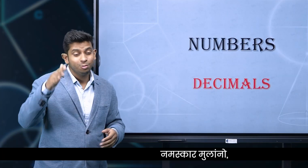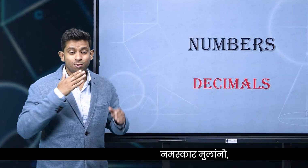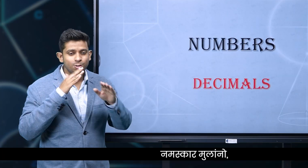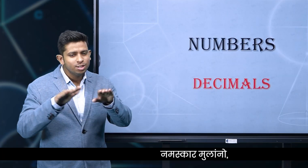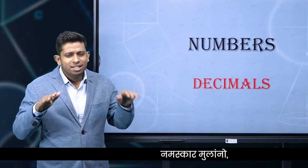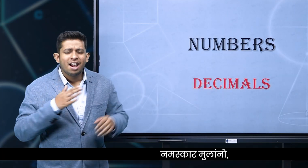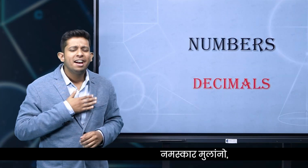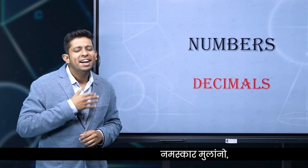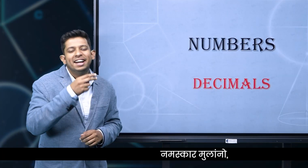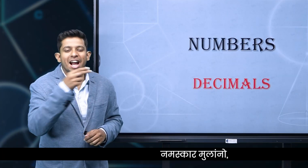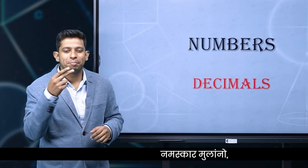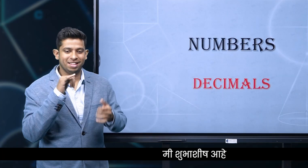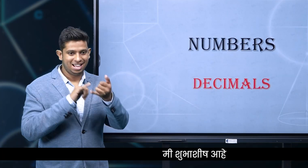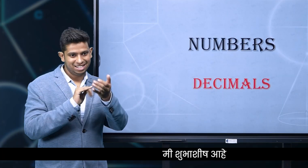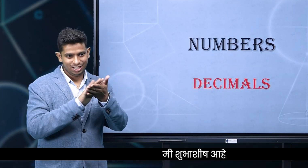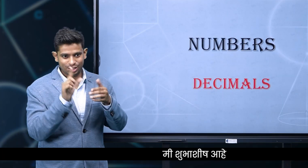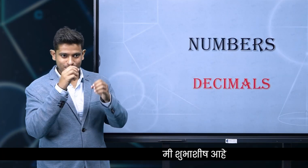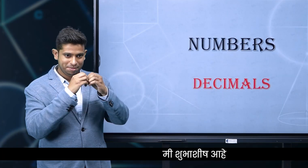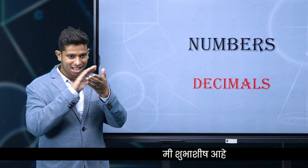नमस्कार मुलांनो, मी शुभाशिष आहे.